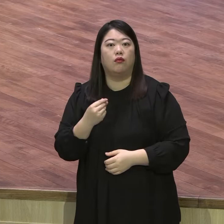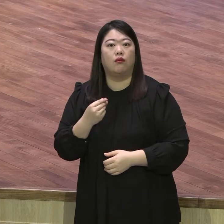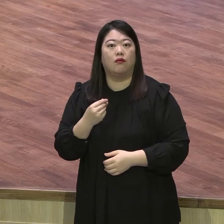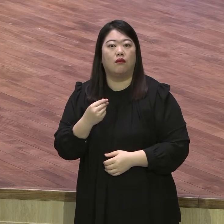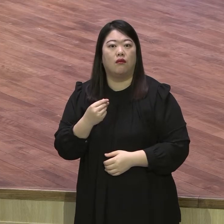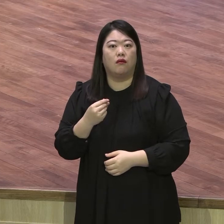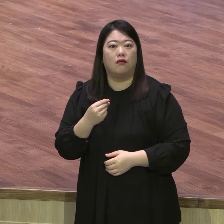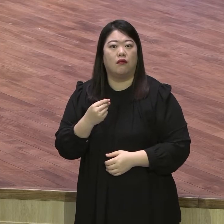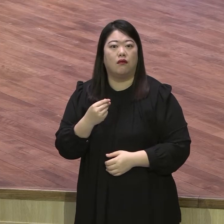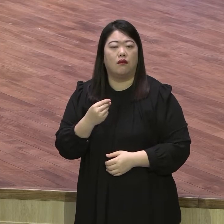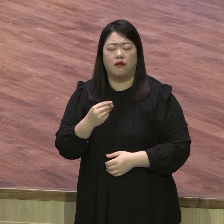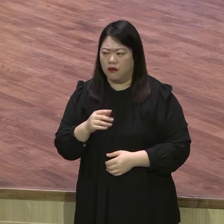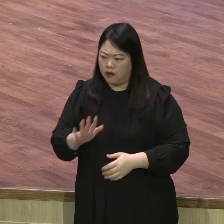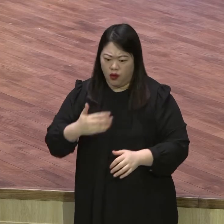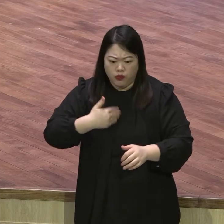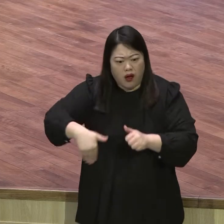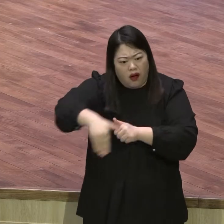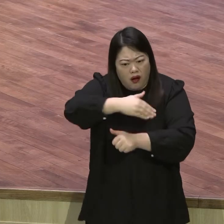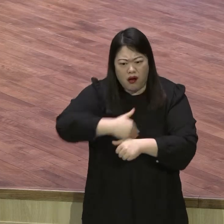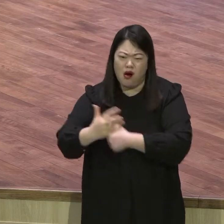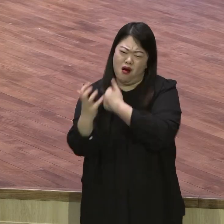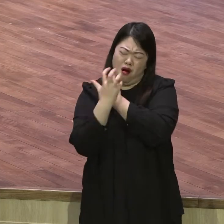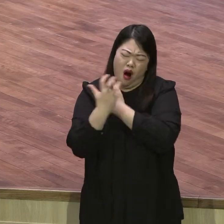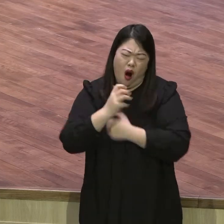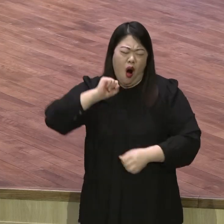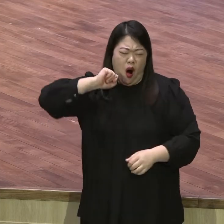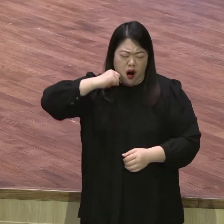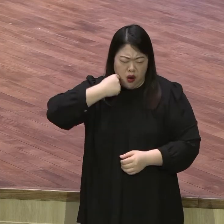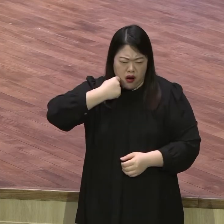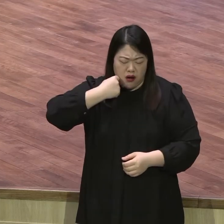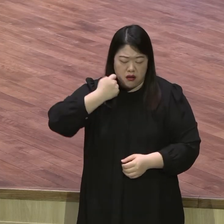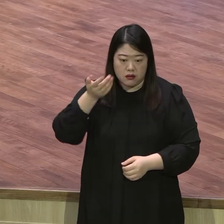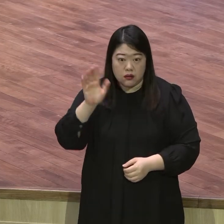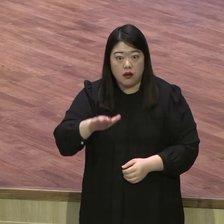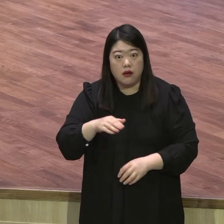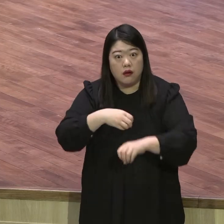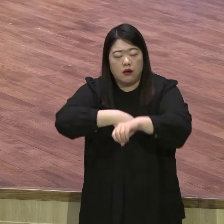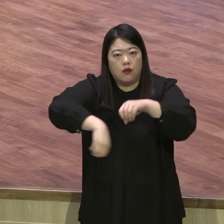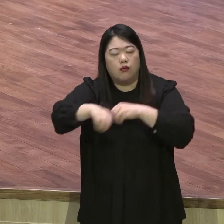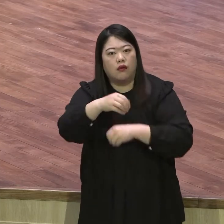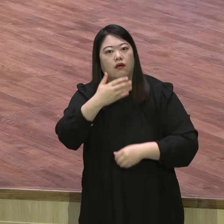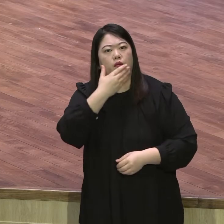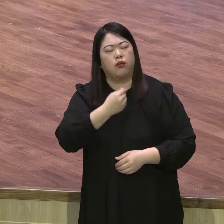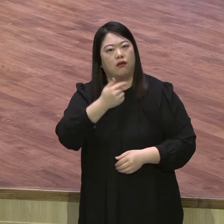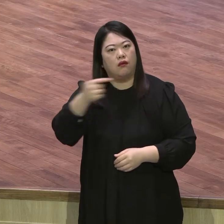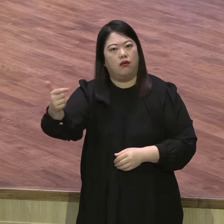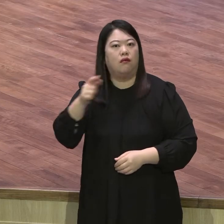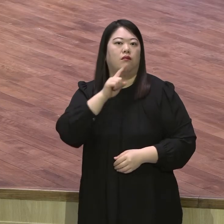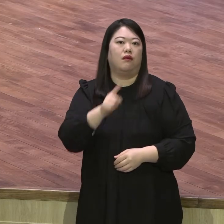말해서 어려움을 당하는 사람이 복이 있다.